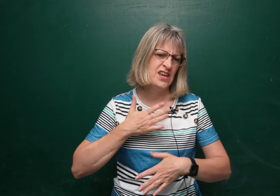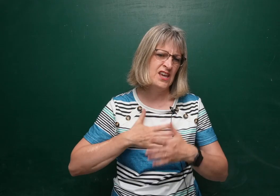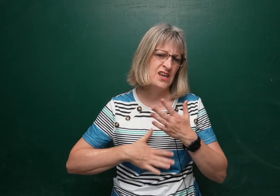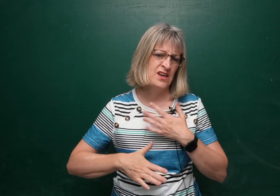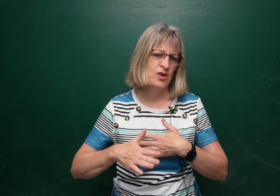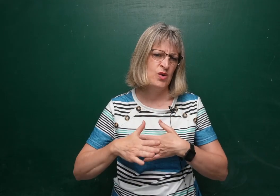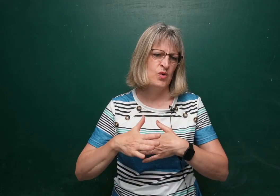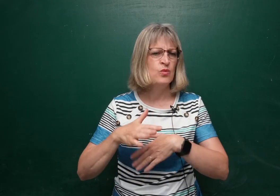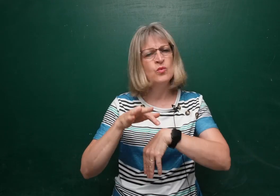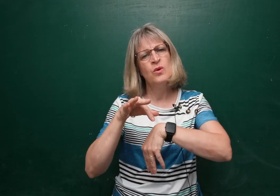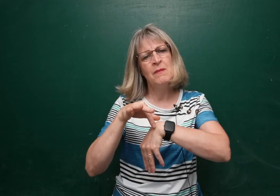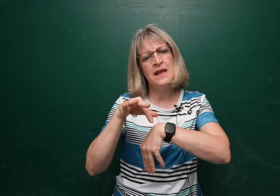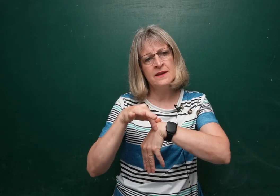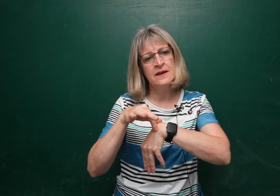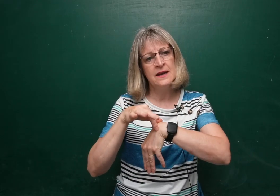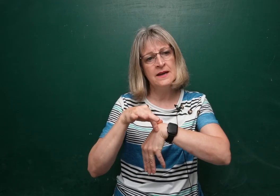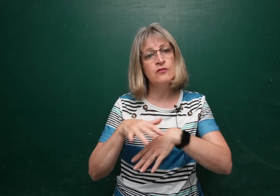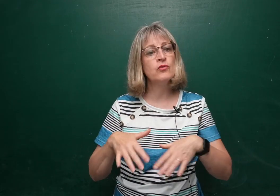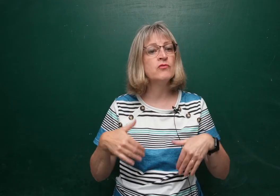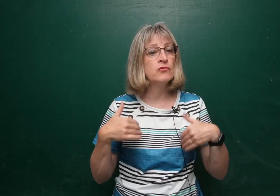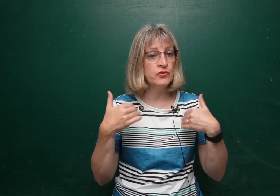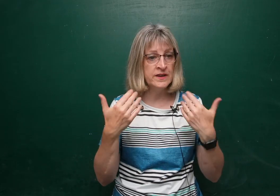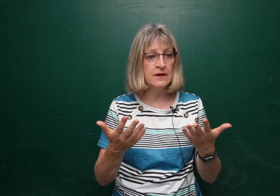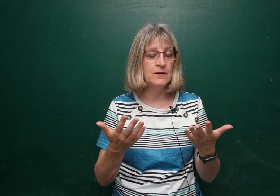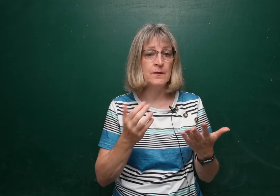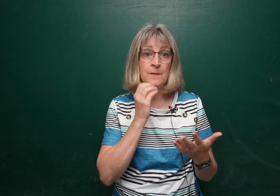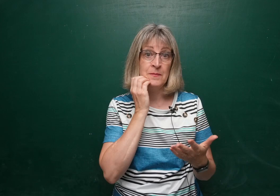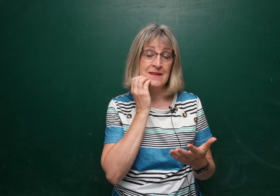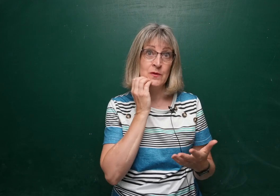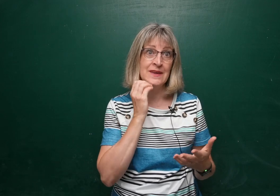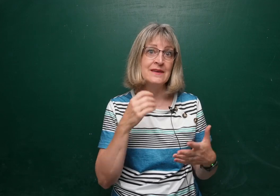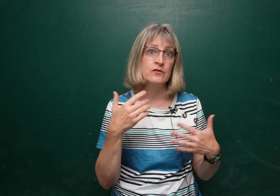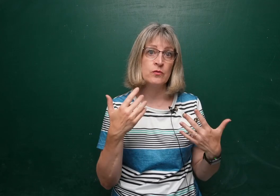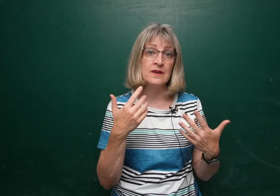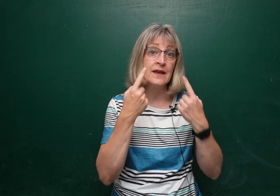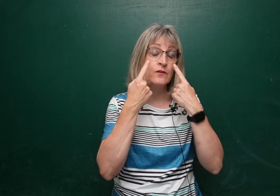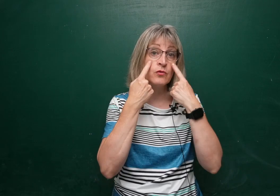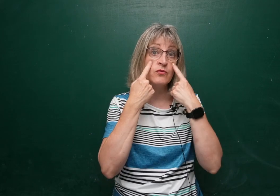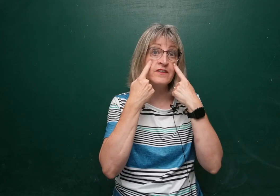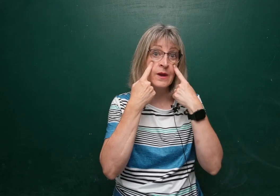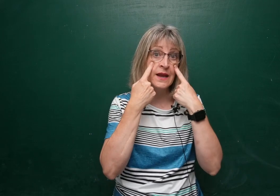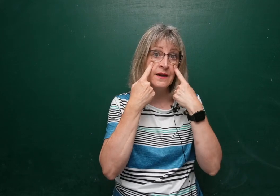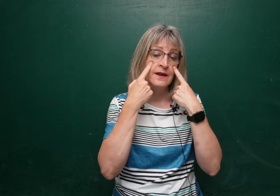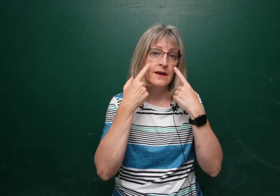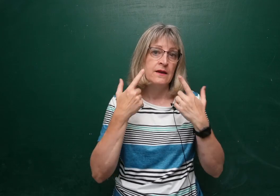fatigué, ou malade, hein. Les sourds vont vous dire, étant donné qu'ils sont très dans le visuel, c'est